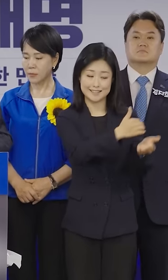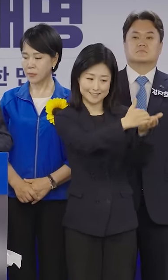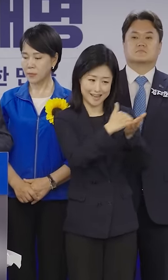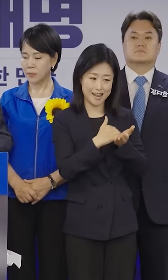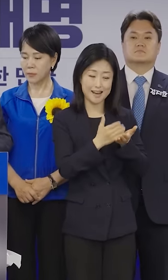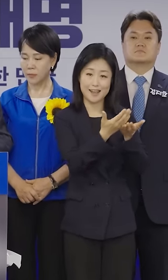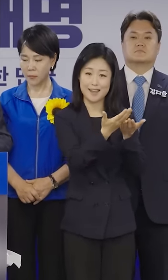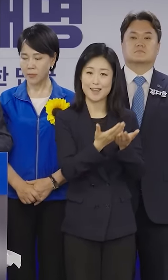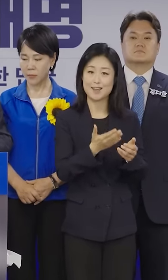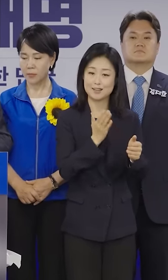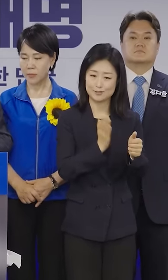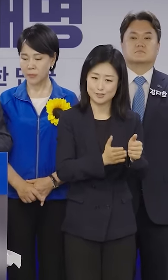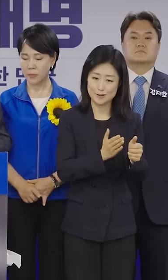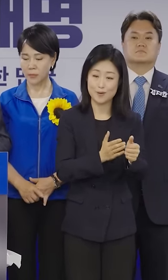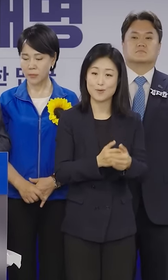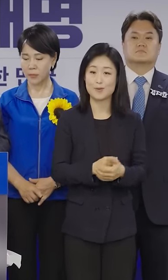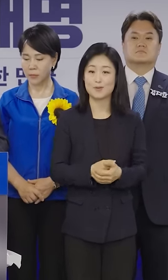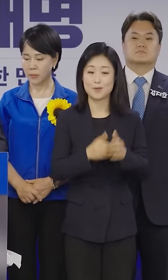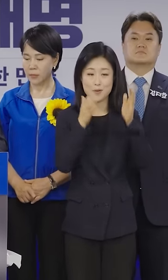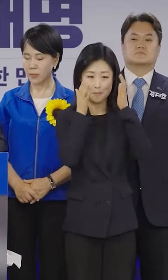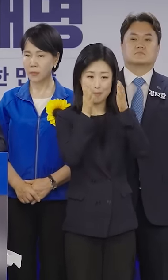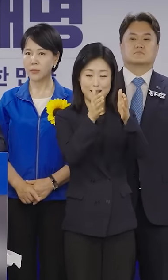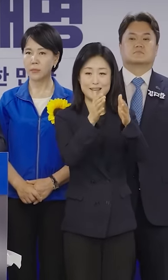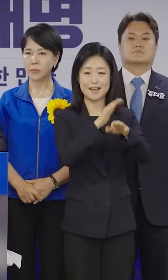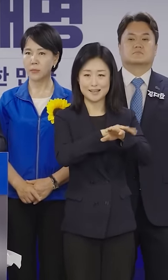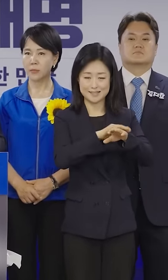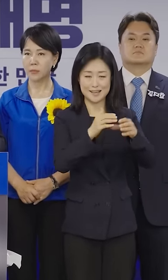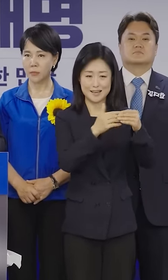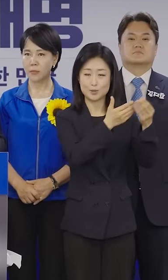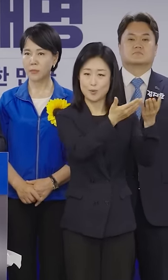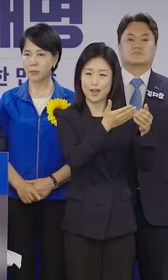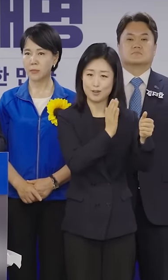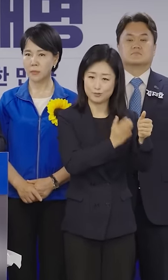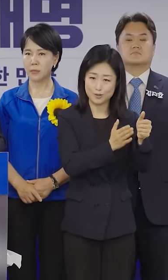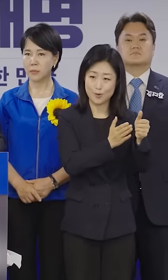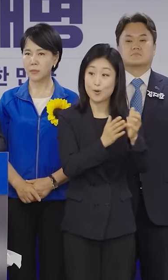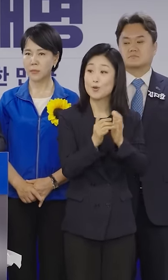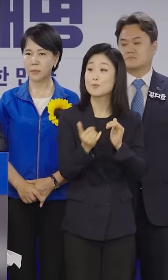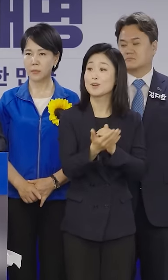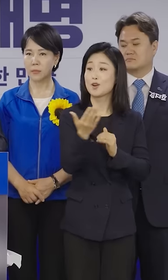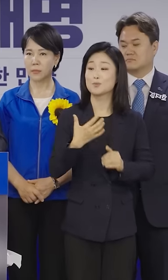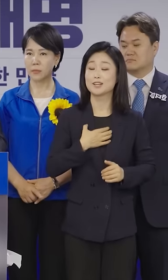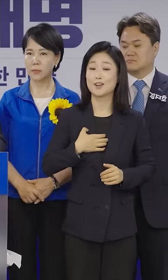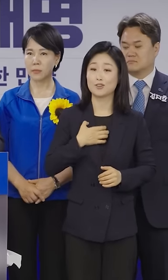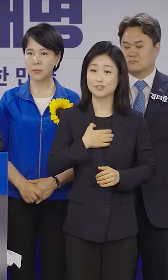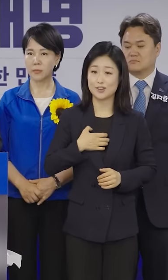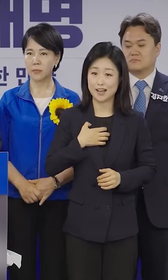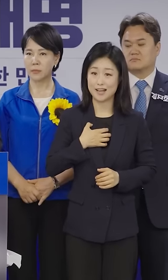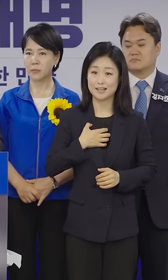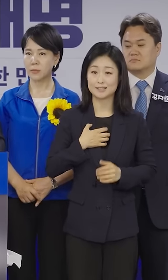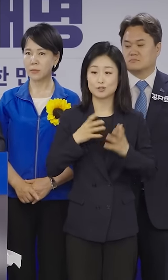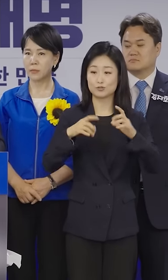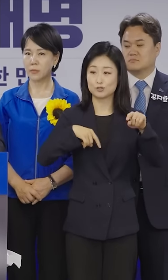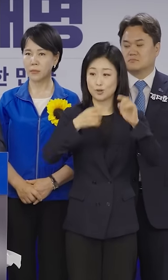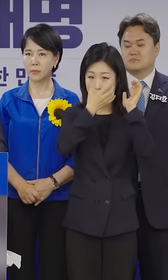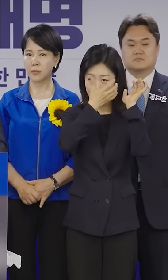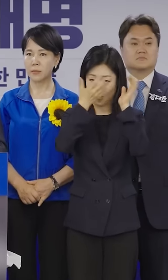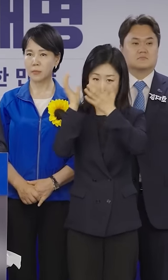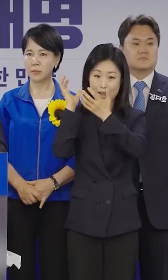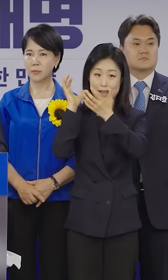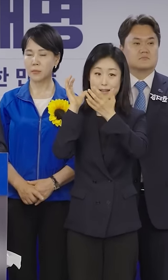제안도 좀 해주시고 방향도 좀 잘 잡아주시고 국민들이 걱정하는 국정